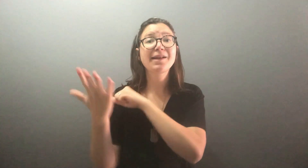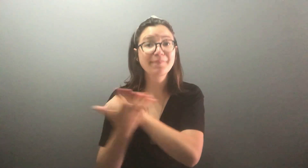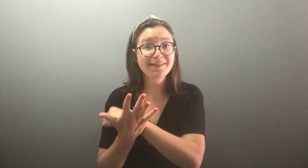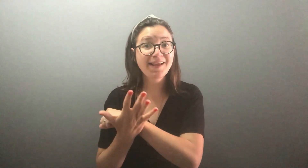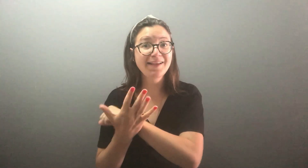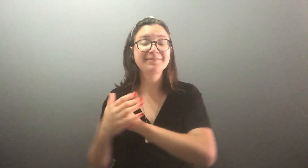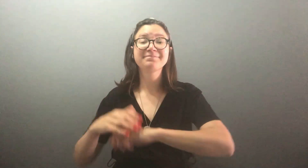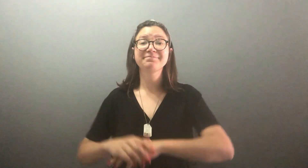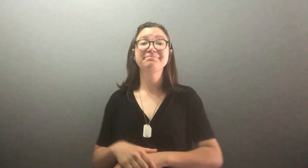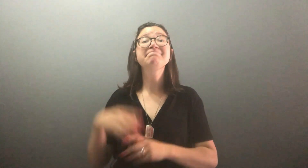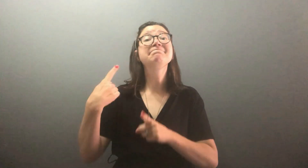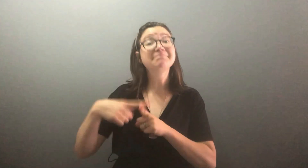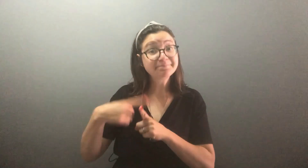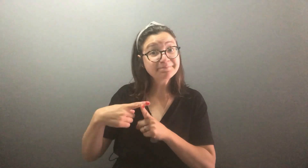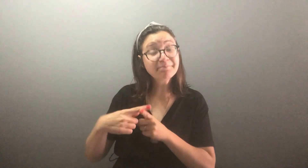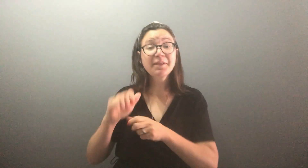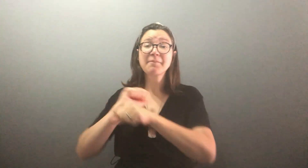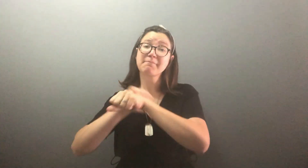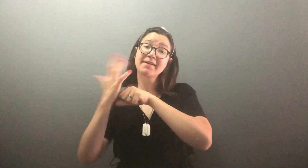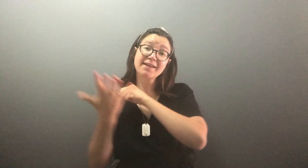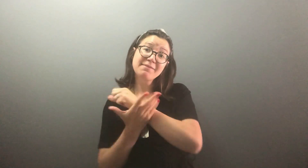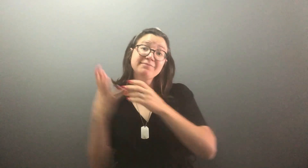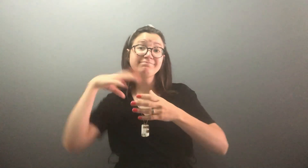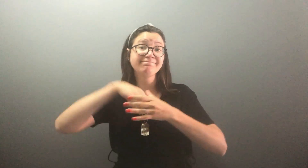grande desafio foi o período pandêmico,